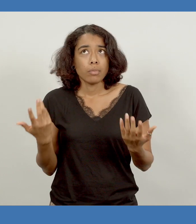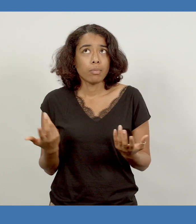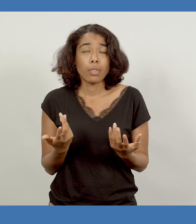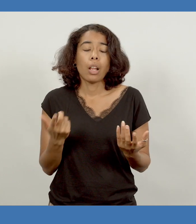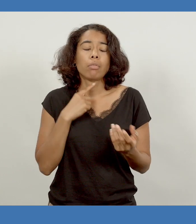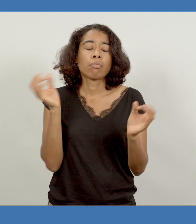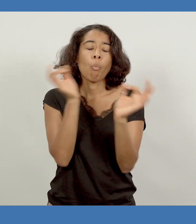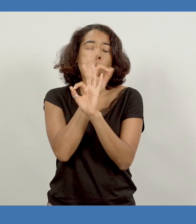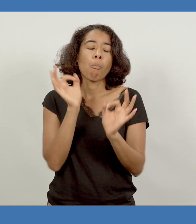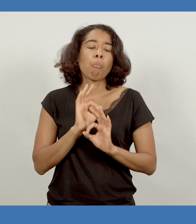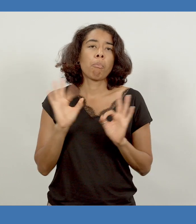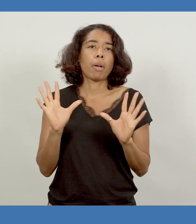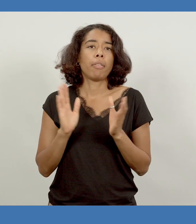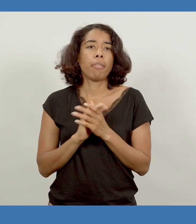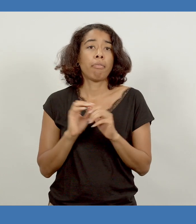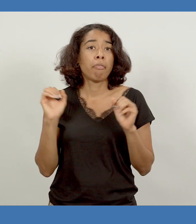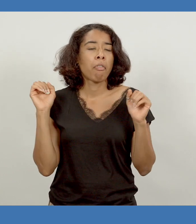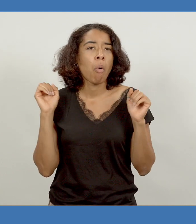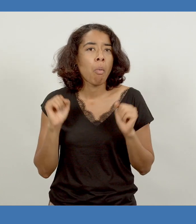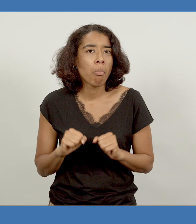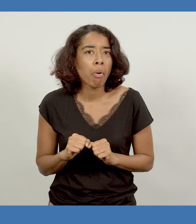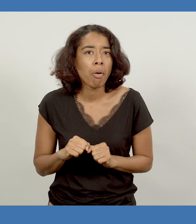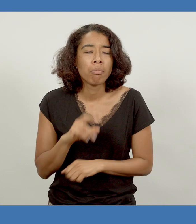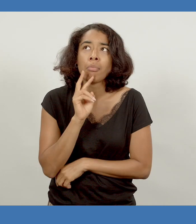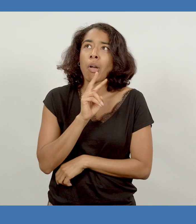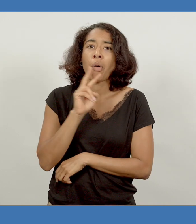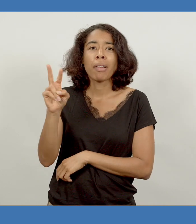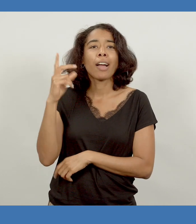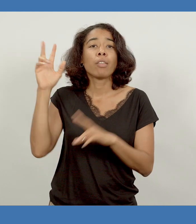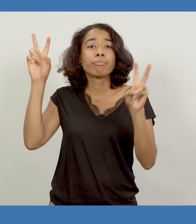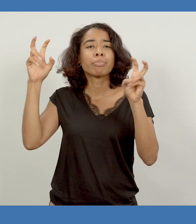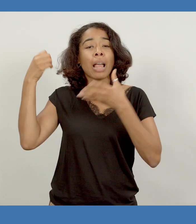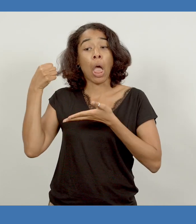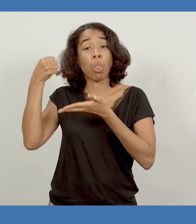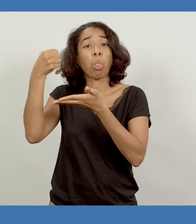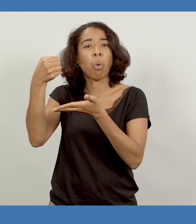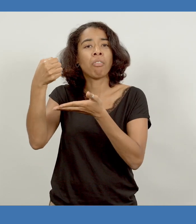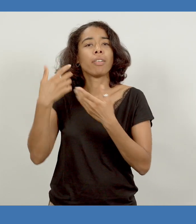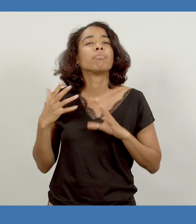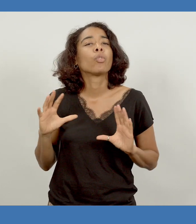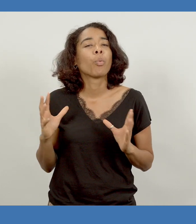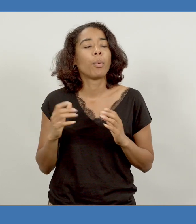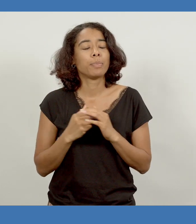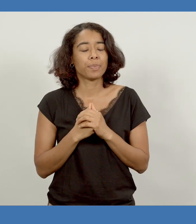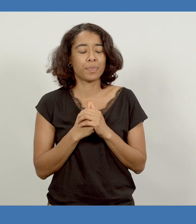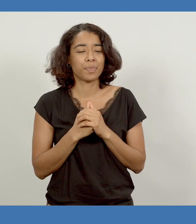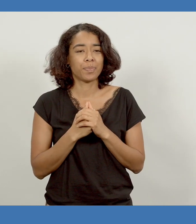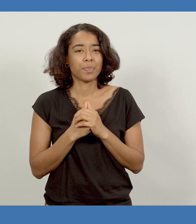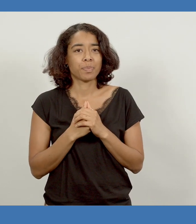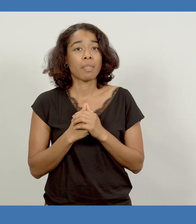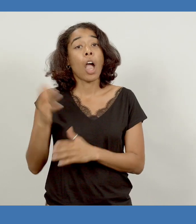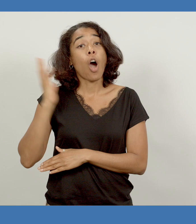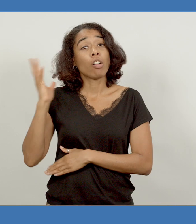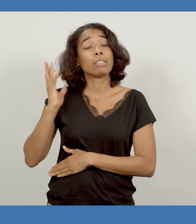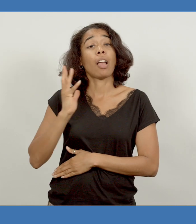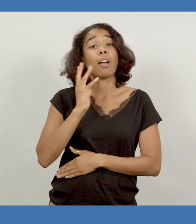manière magnifique, nous contemplons et nous admirons ces trophées. D'une certaine manière, ceux qui évoluaient